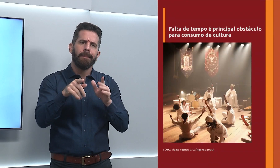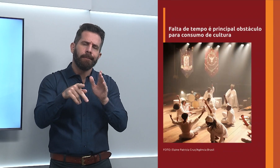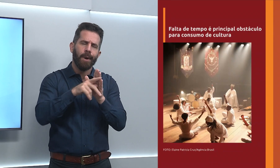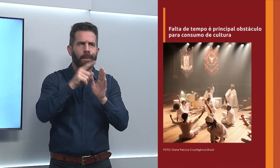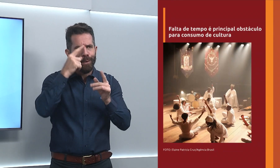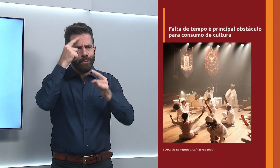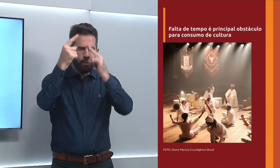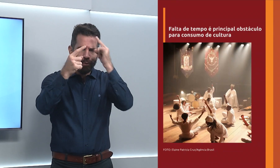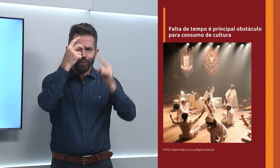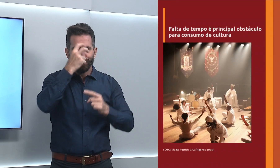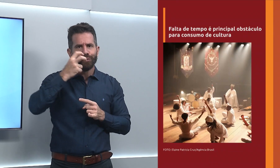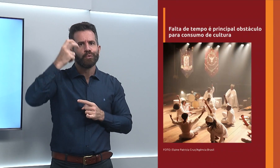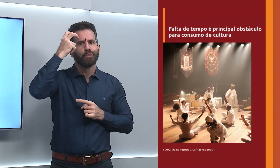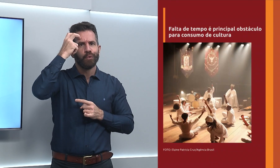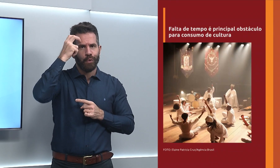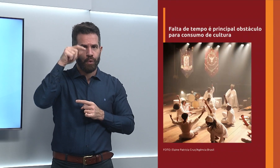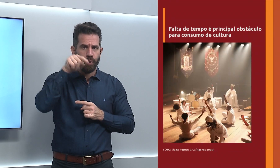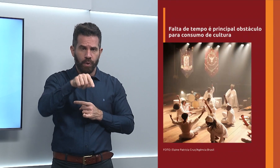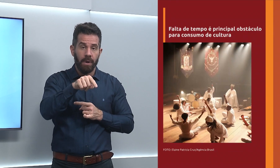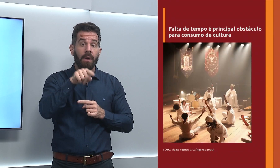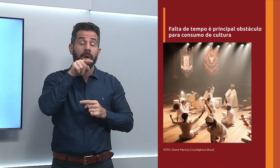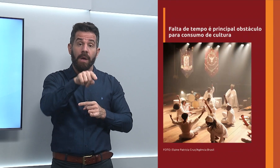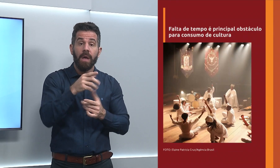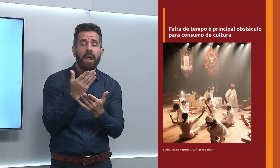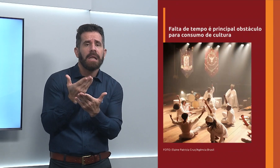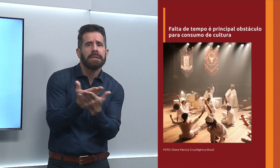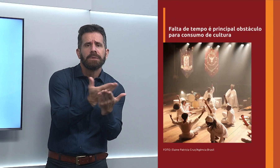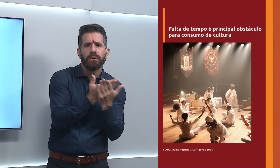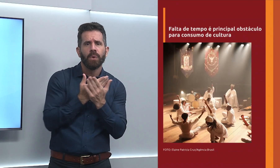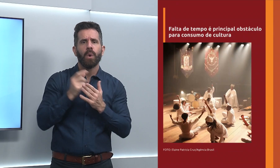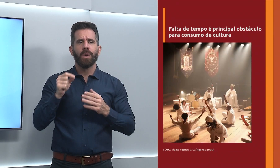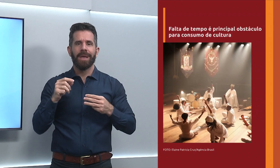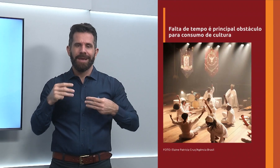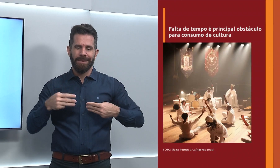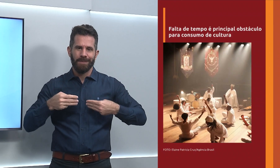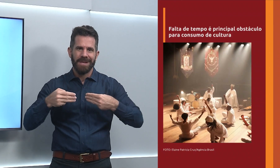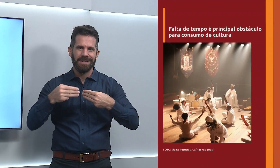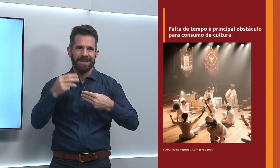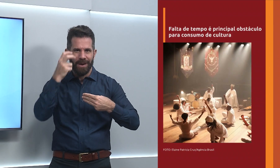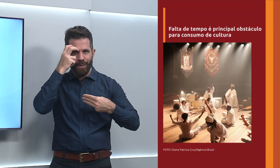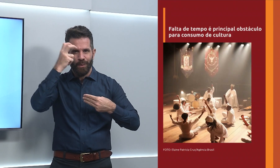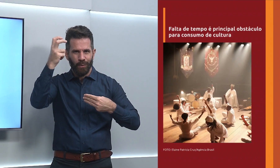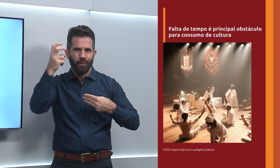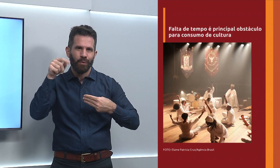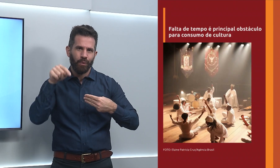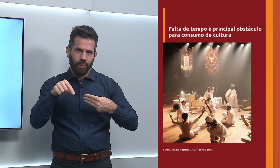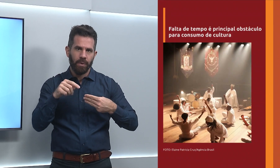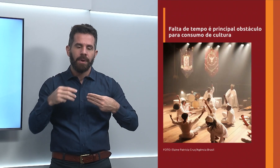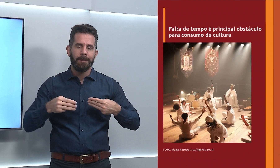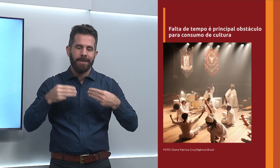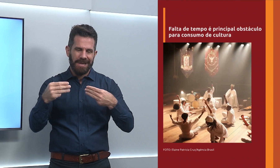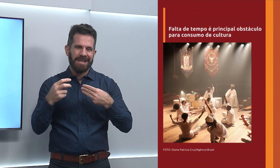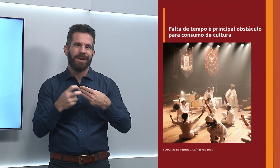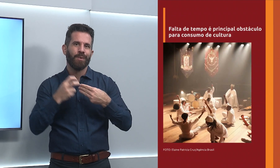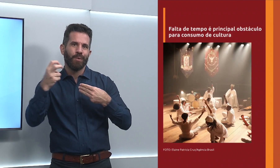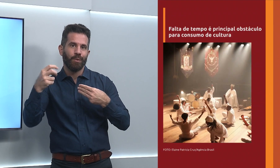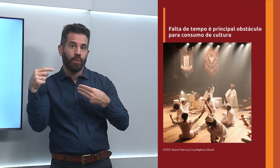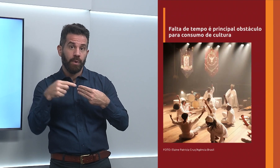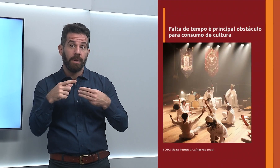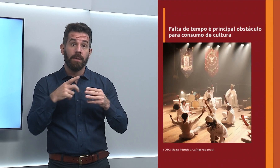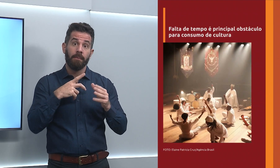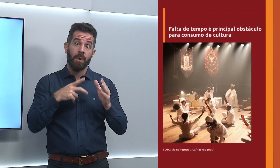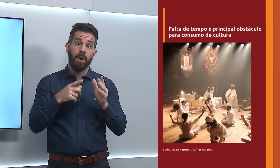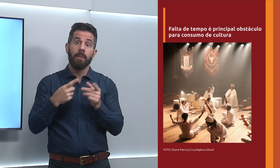criativas do Brasil. Esse estudo foi encomendado pelo Ministério da Cultura ao Instituto Nexus. E ele entrevistou mais